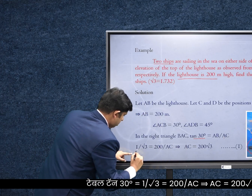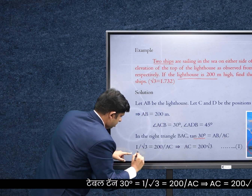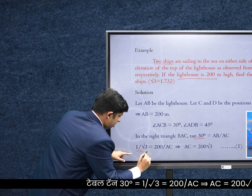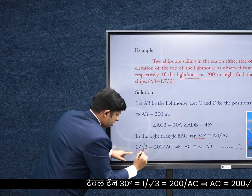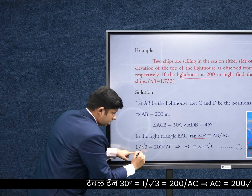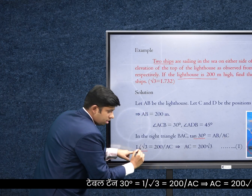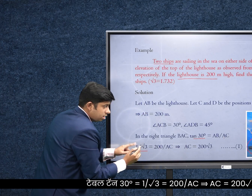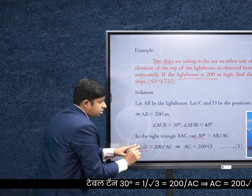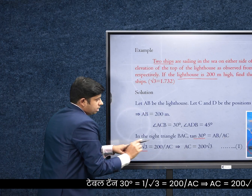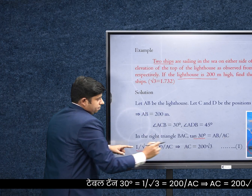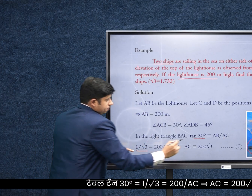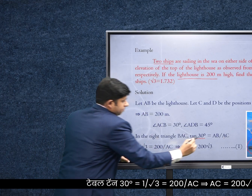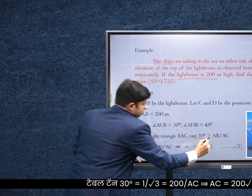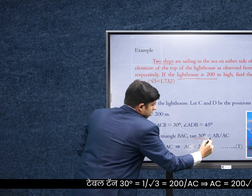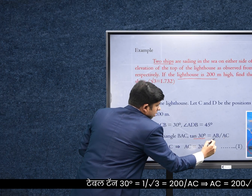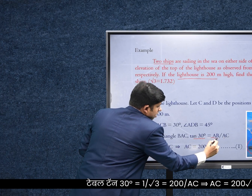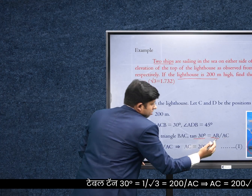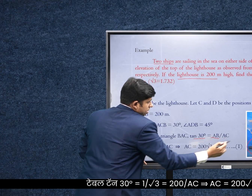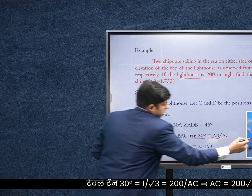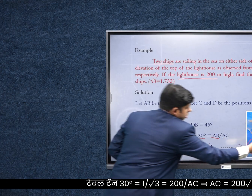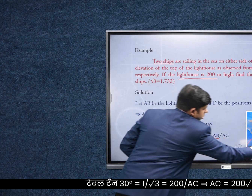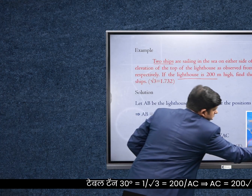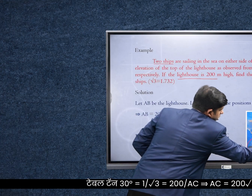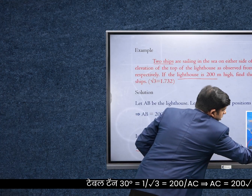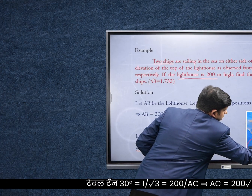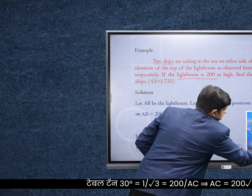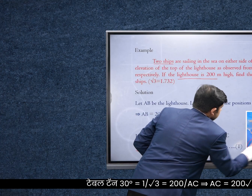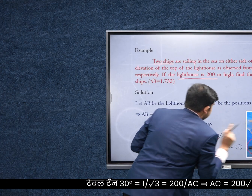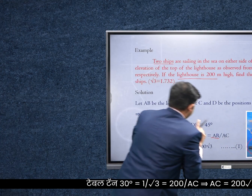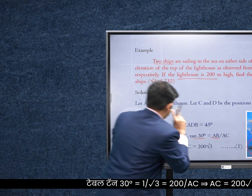ए सी बरोबर 200 वर्गमुळात 3. समीकरण 1.